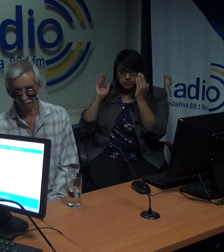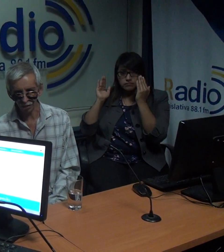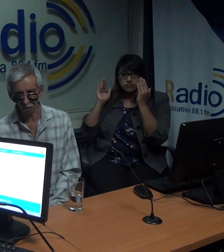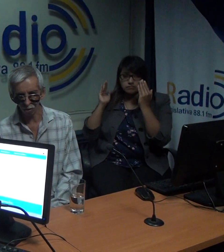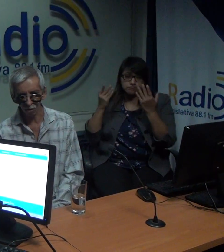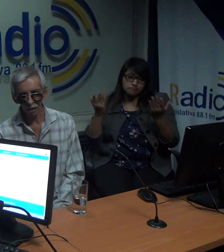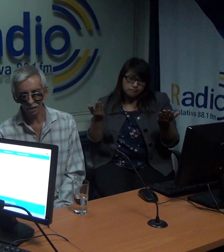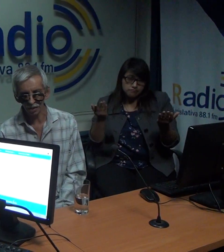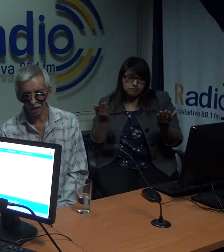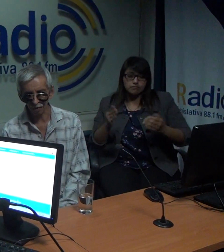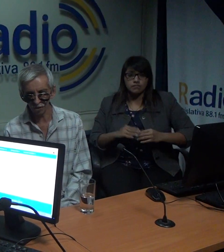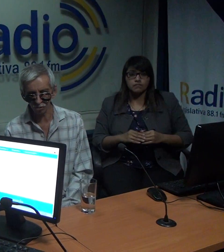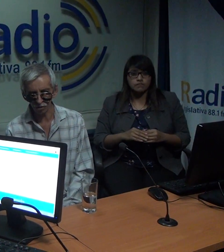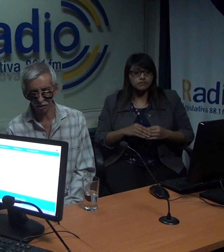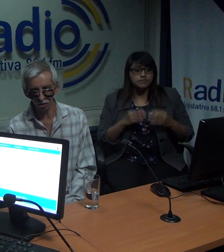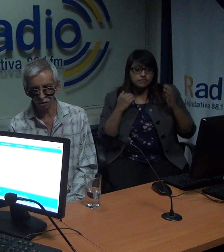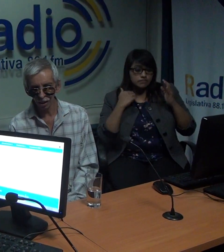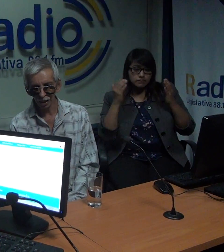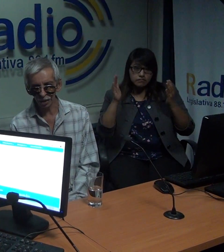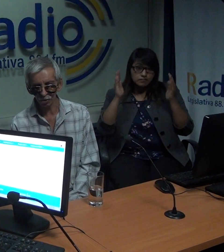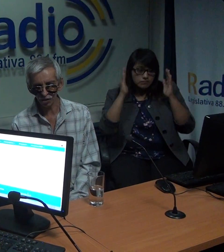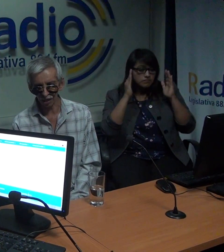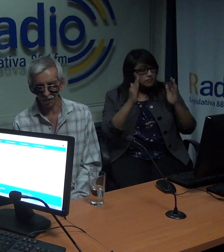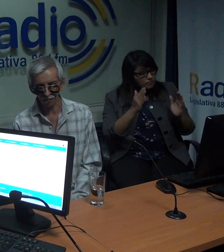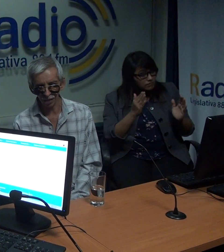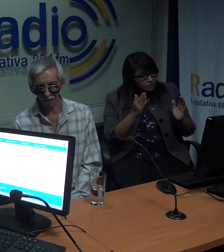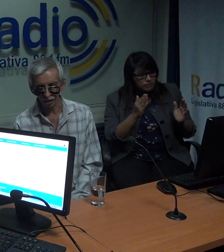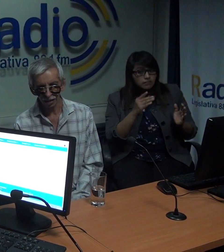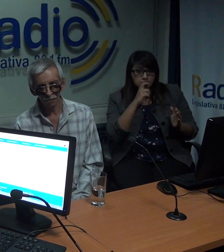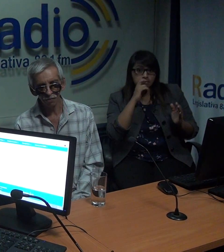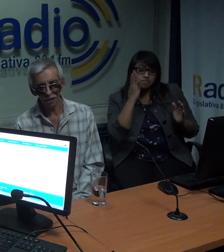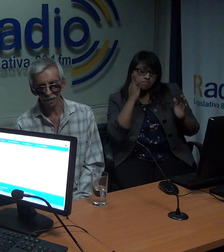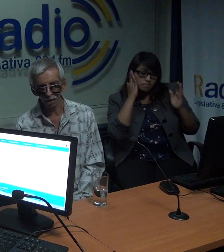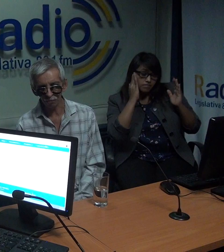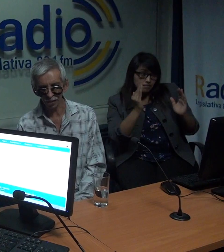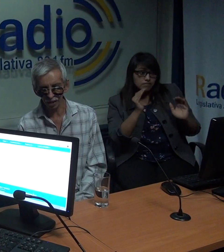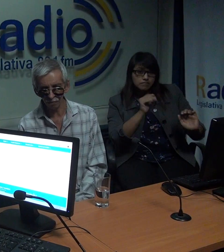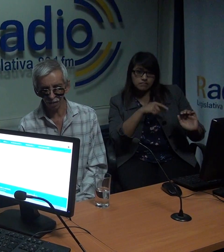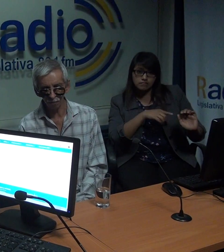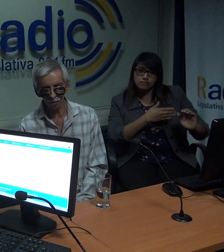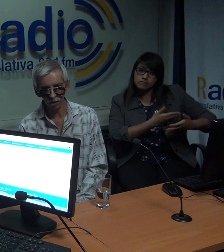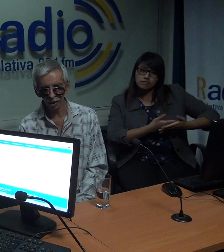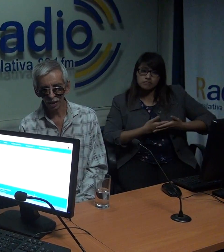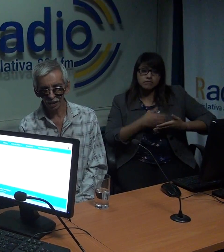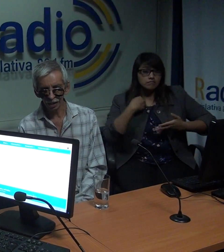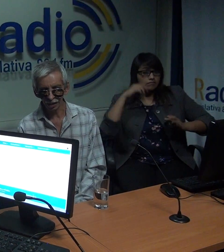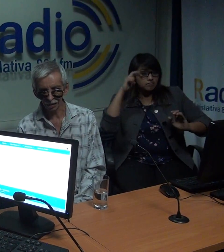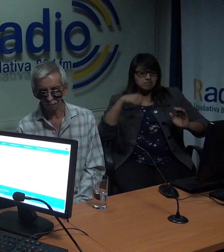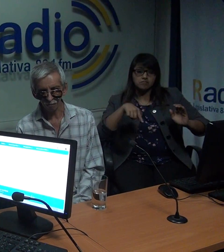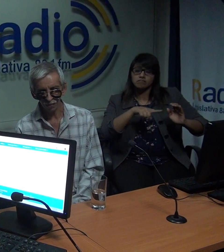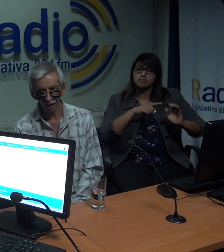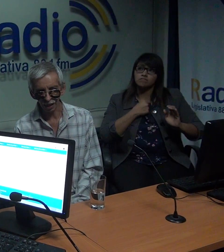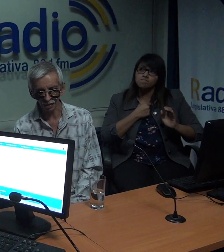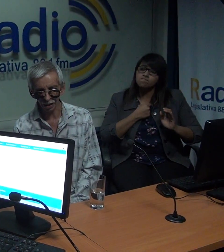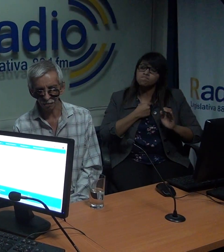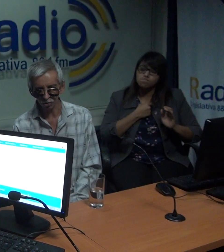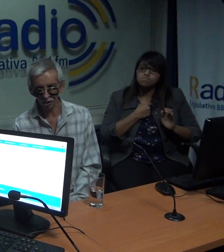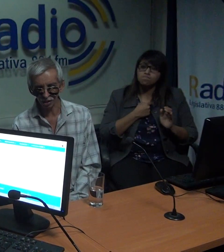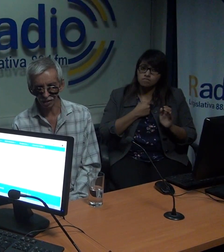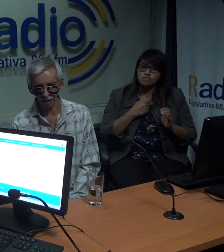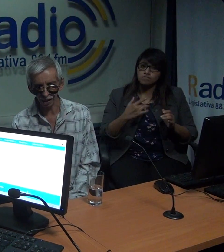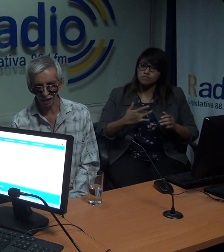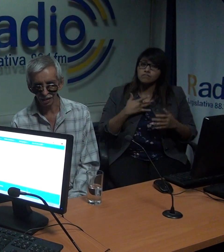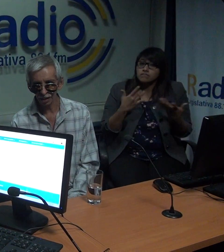como le repito, que se les ha puesto atención, ellos tratan se esfuerzan más por